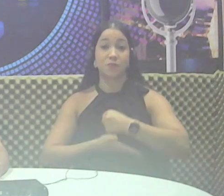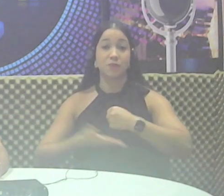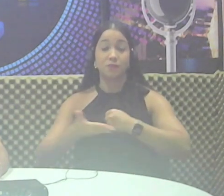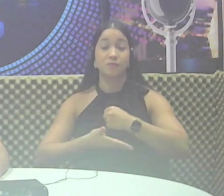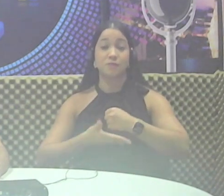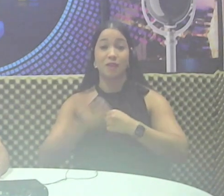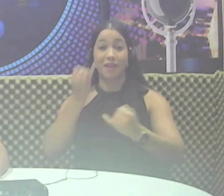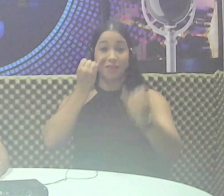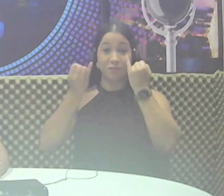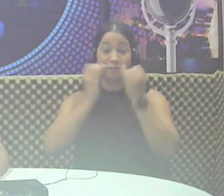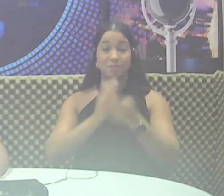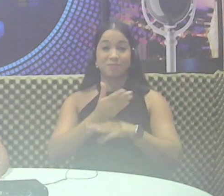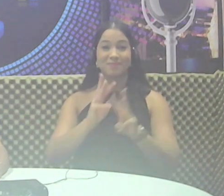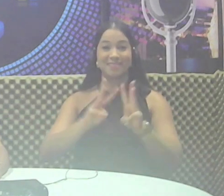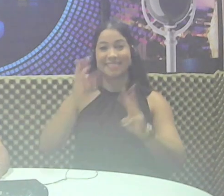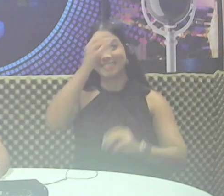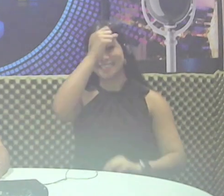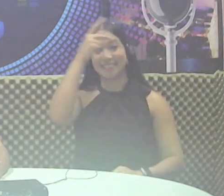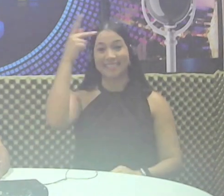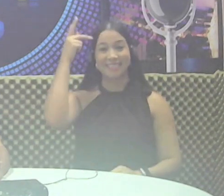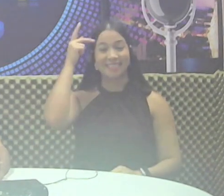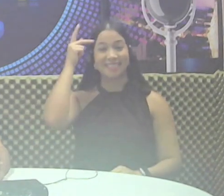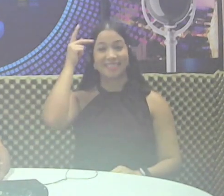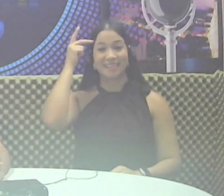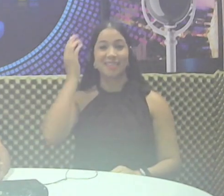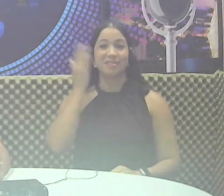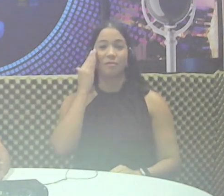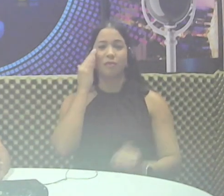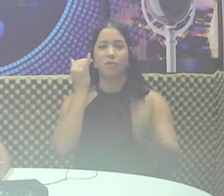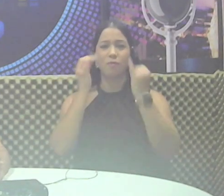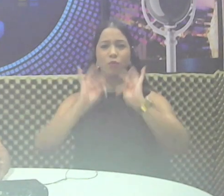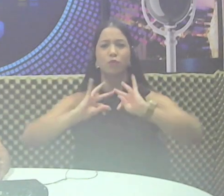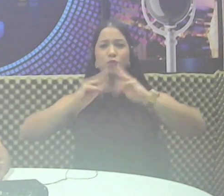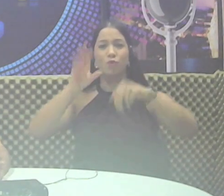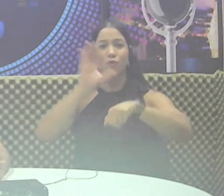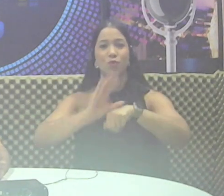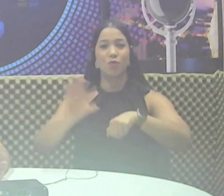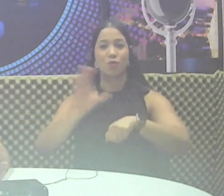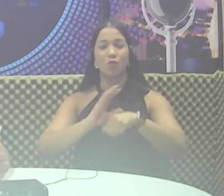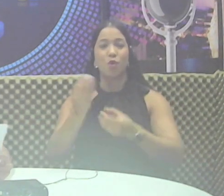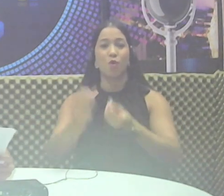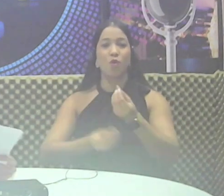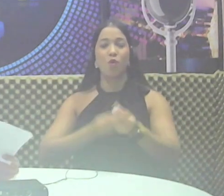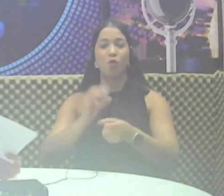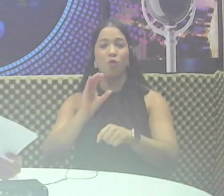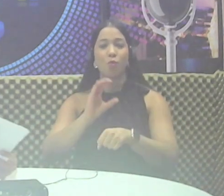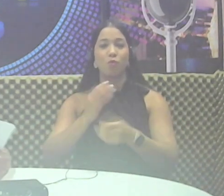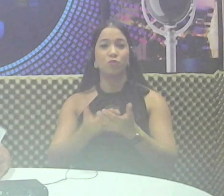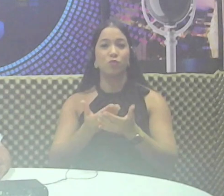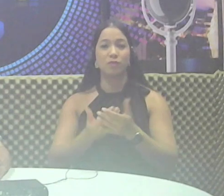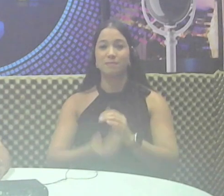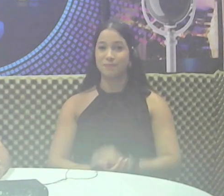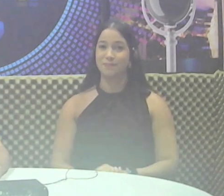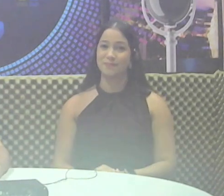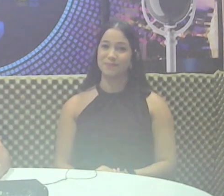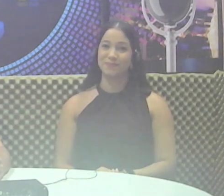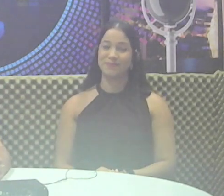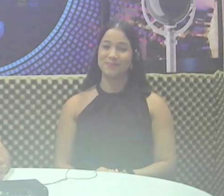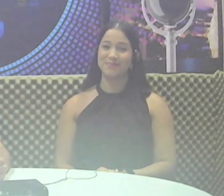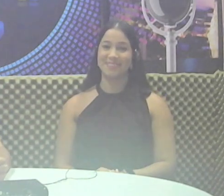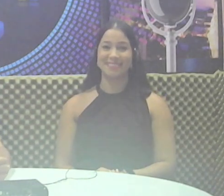informações, acesse o portal da Prefeitura e fique por dentro sobre os cursos e como se capacitar.